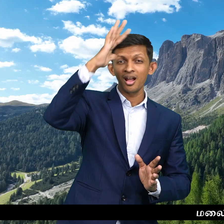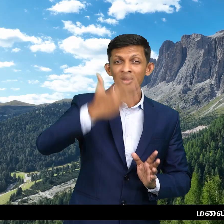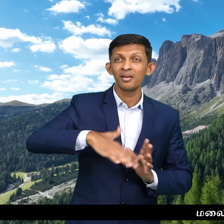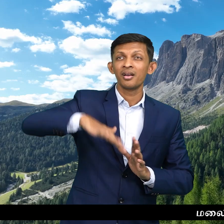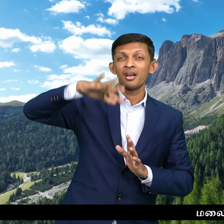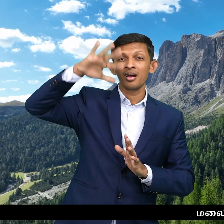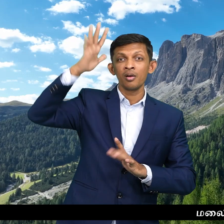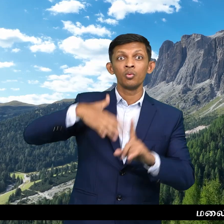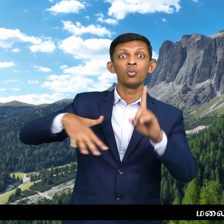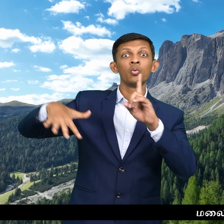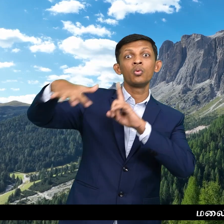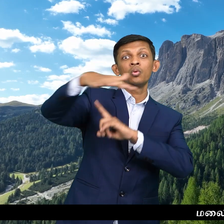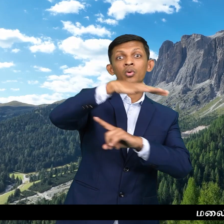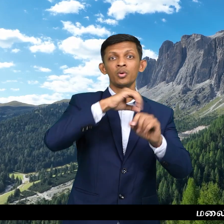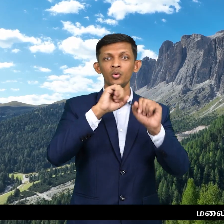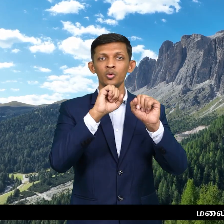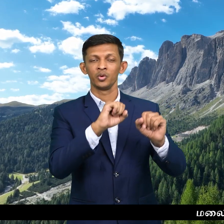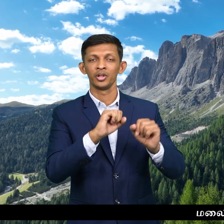மலைப்பகுதிகள்.